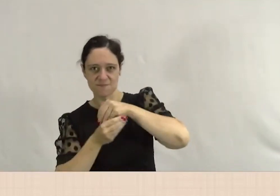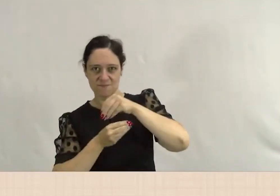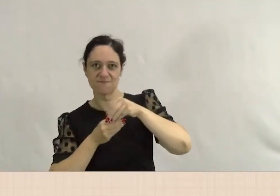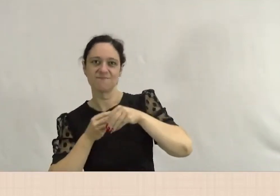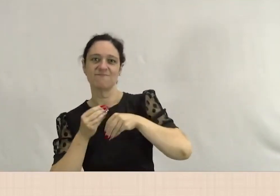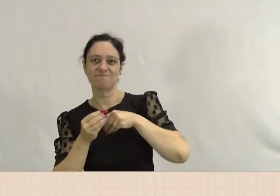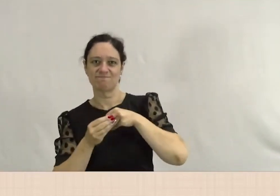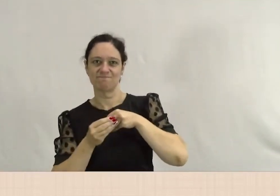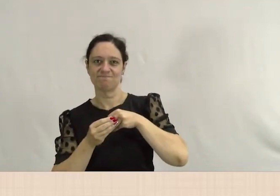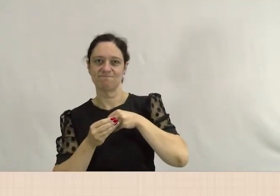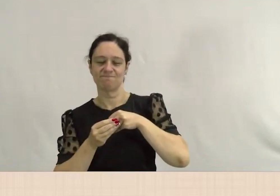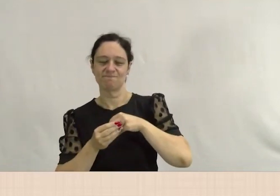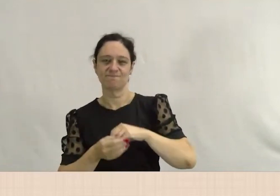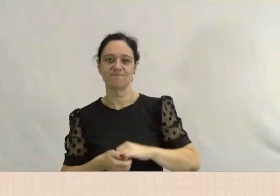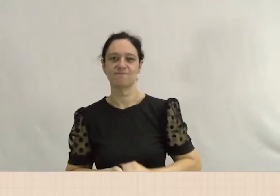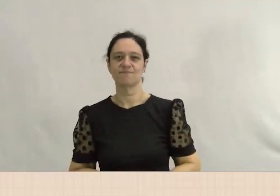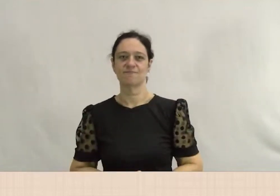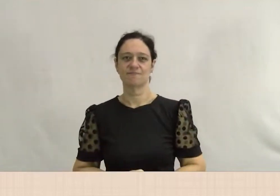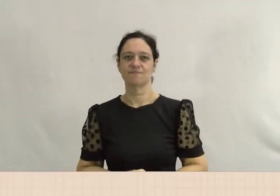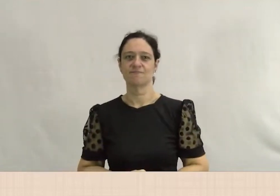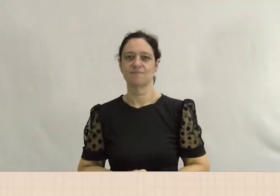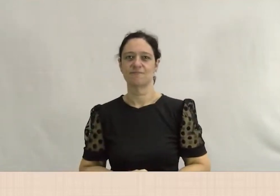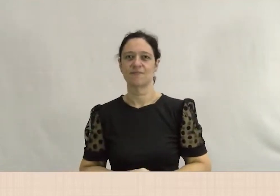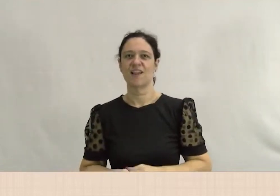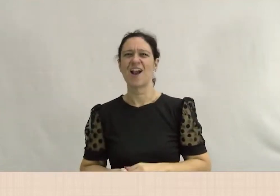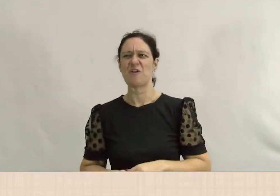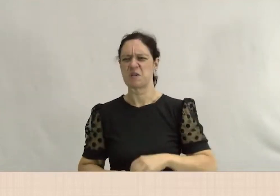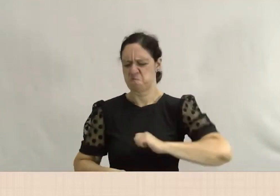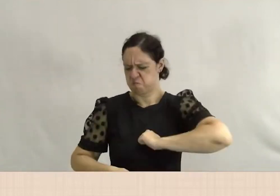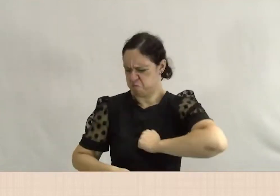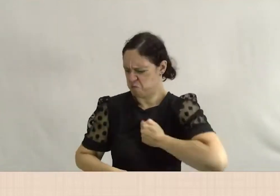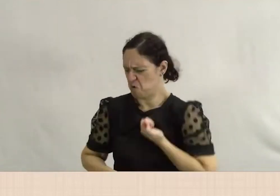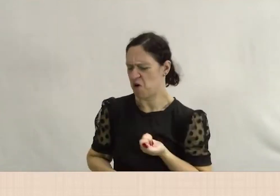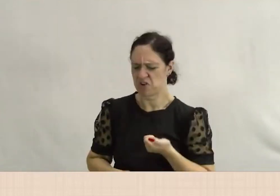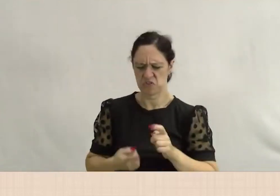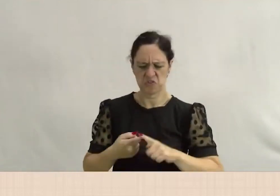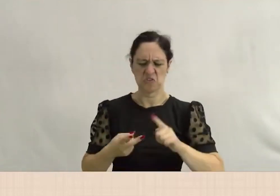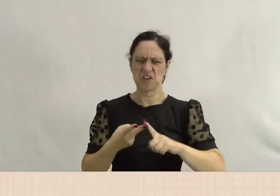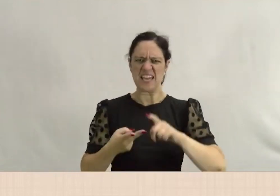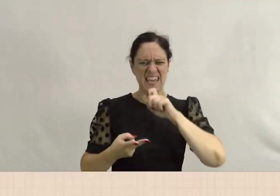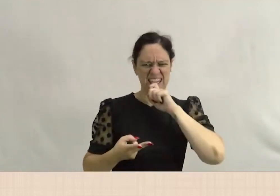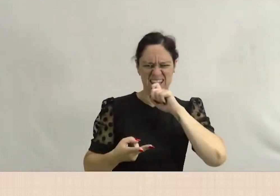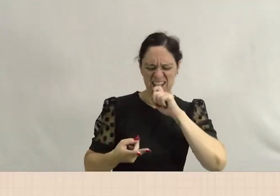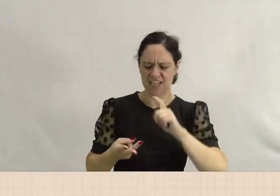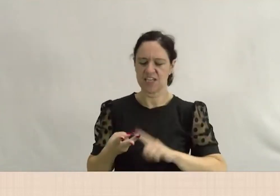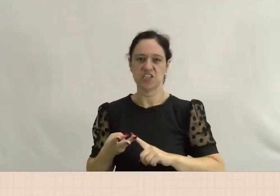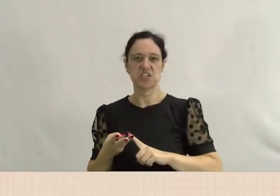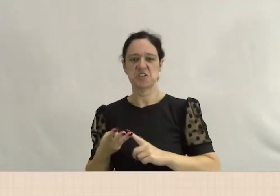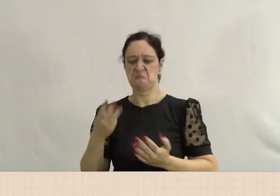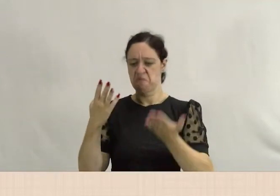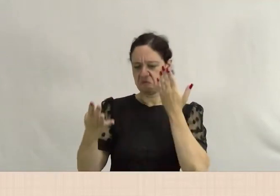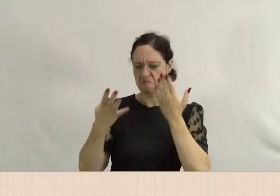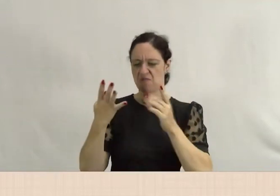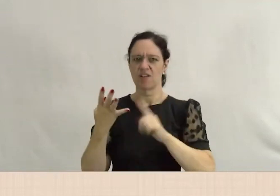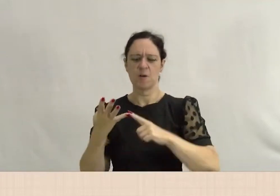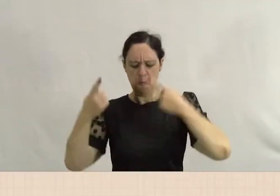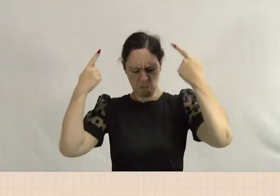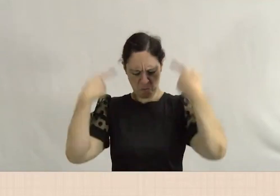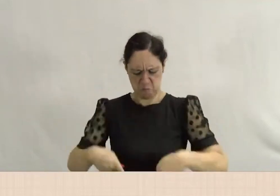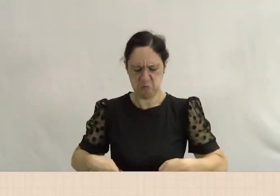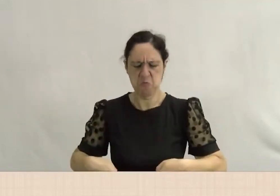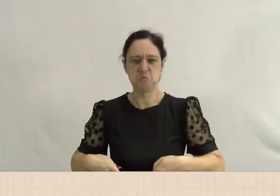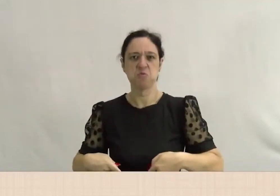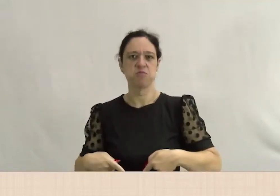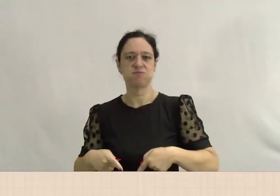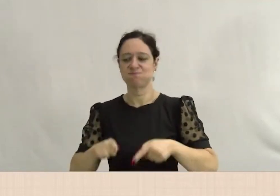Em lugar de ódio, em lugar de inveja, em lugar de competição, em lugar de disputa pela